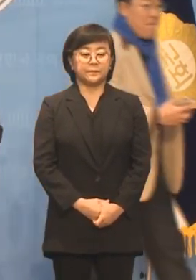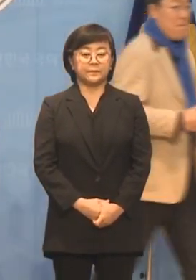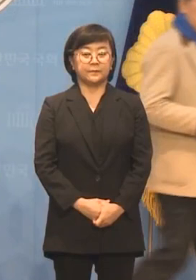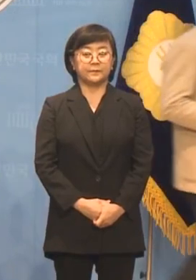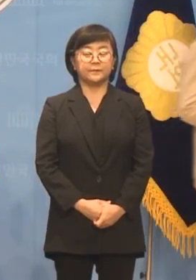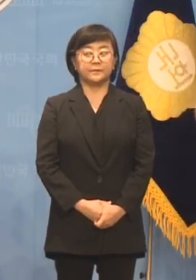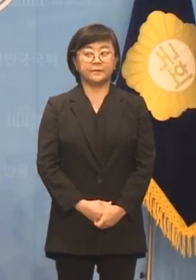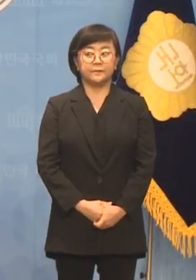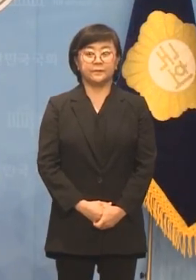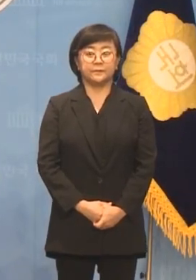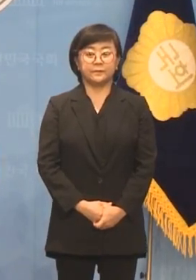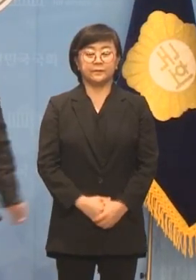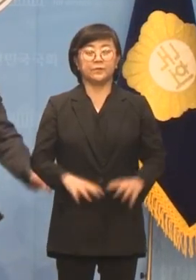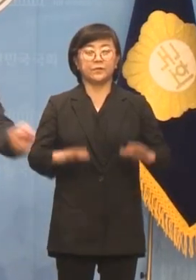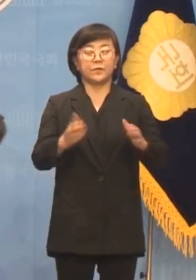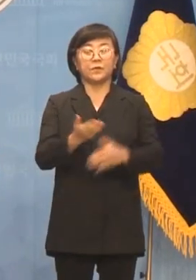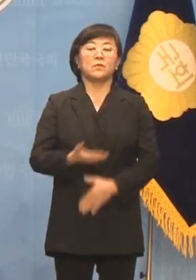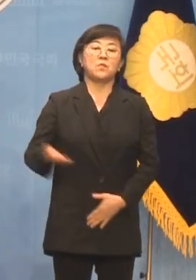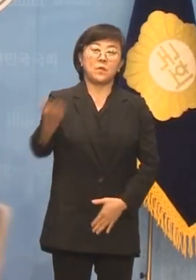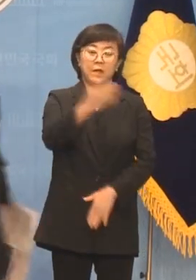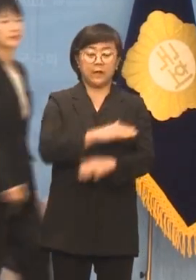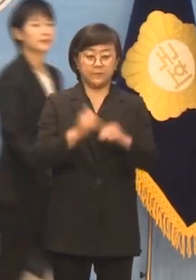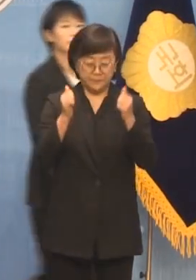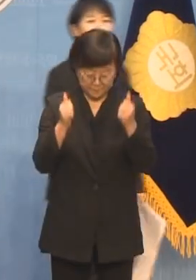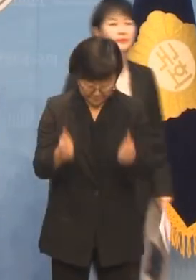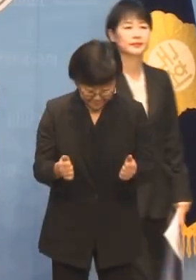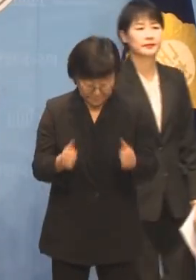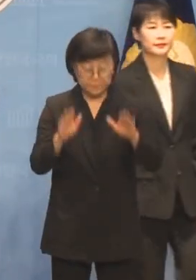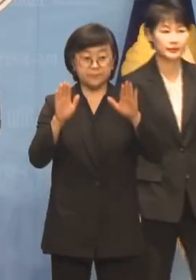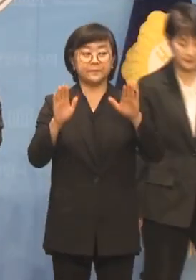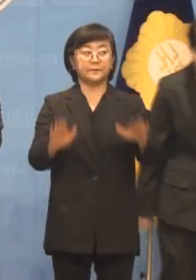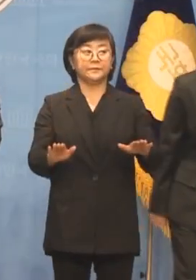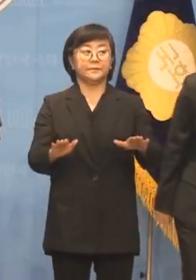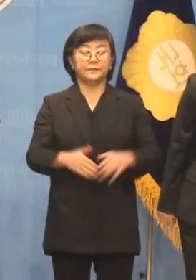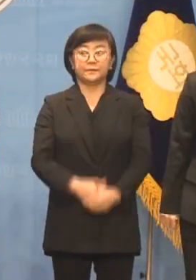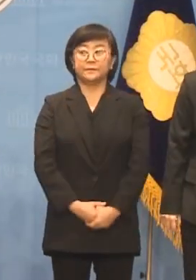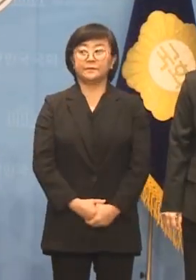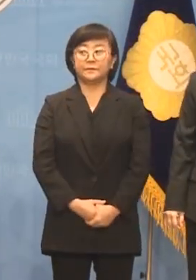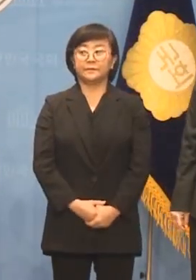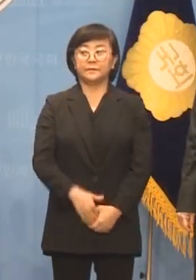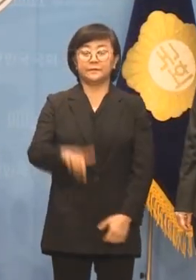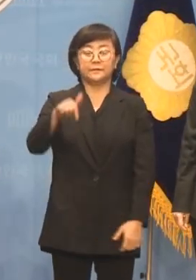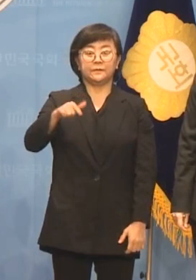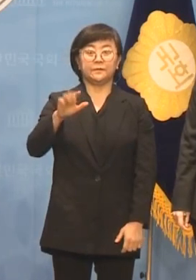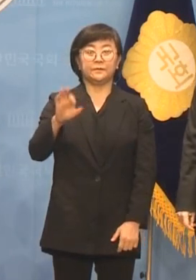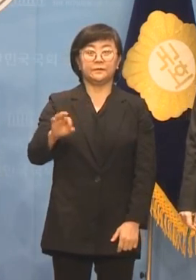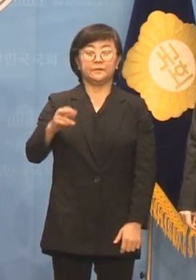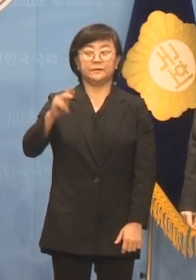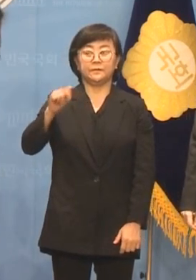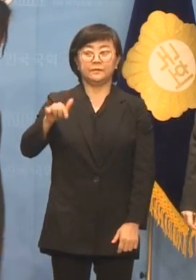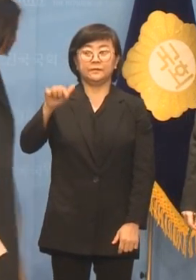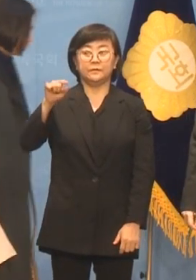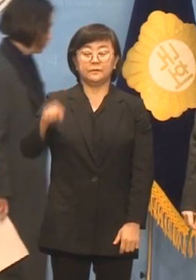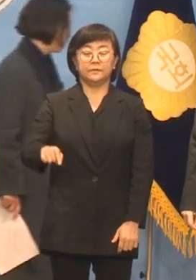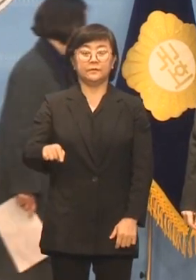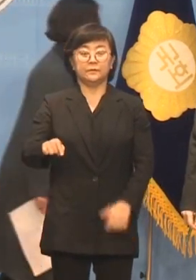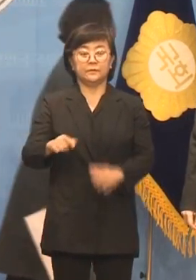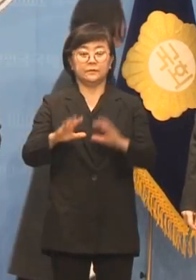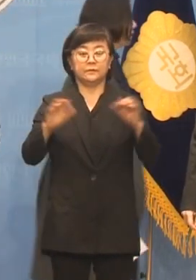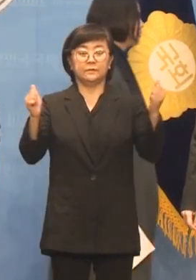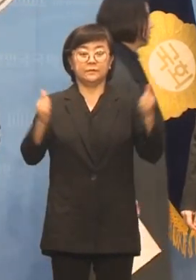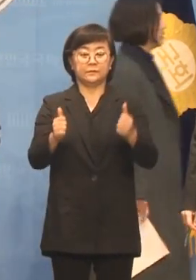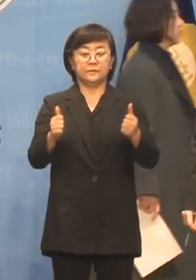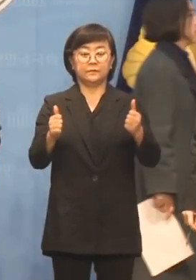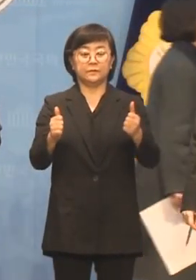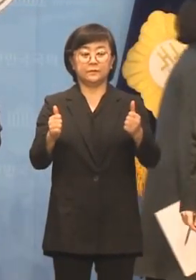예, 국회 기자님들께 인사드립니다. 오늘 저희 강덕구 의원님과